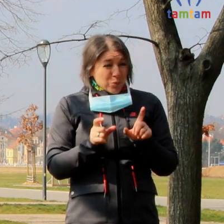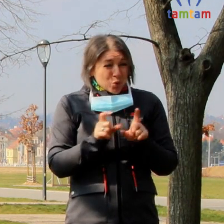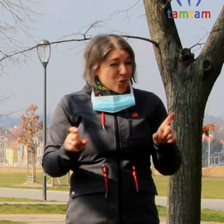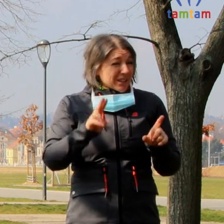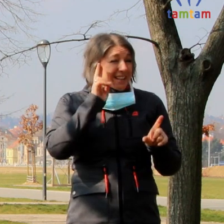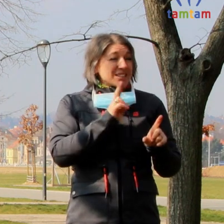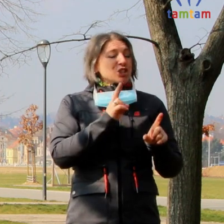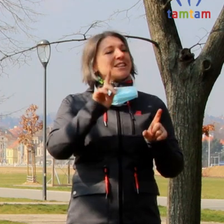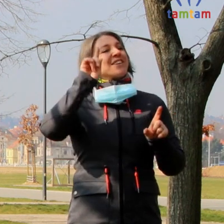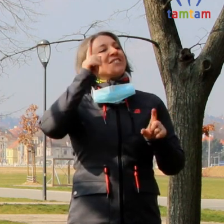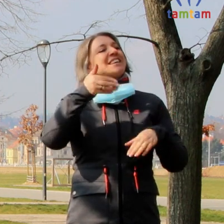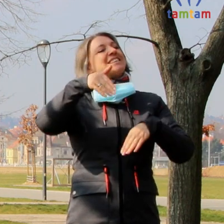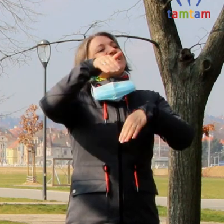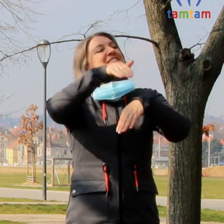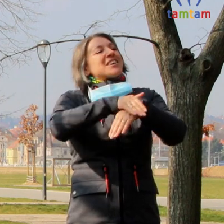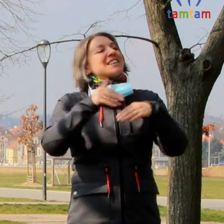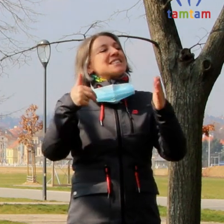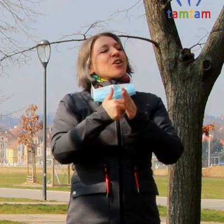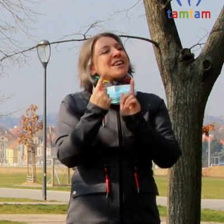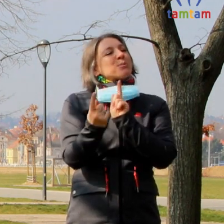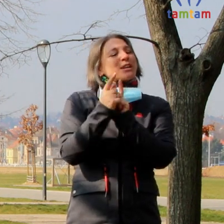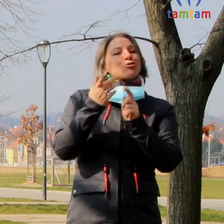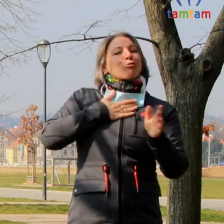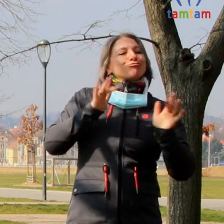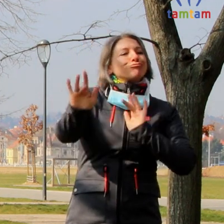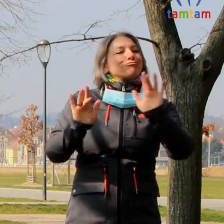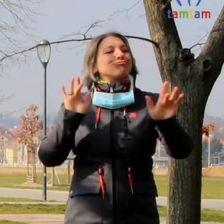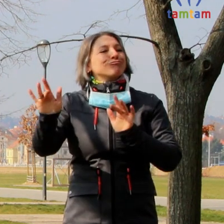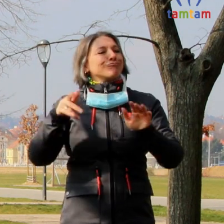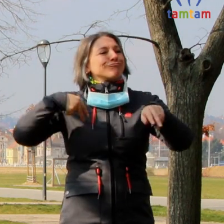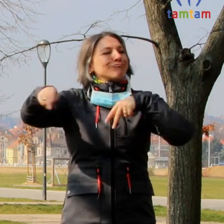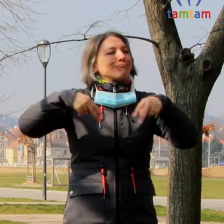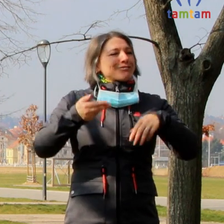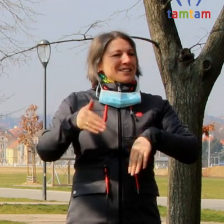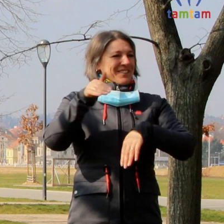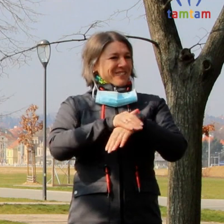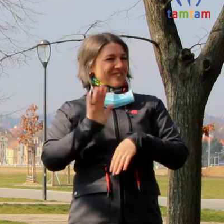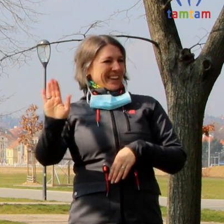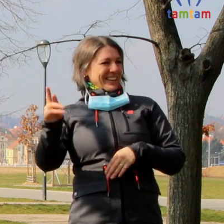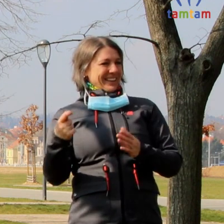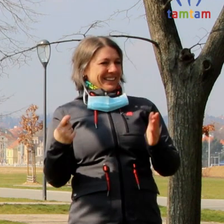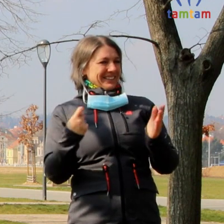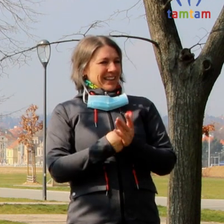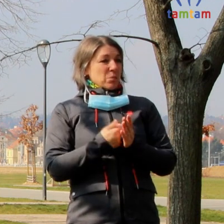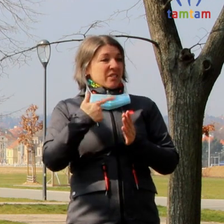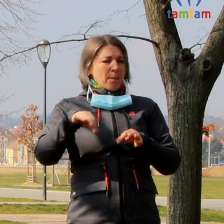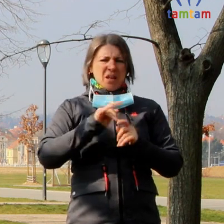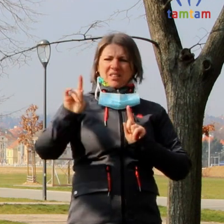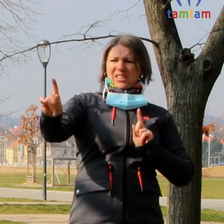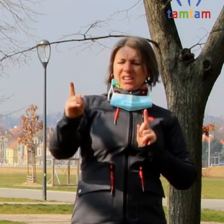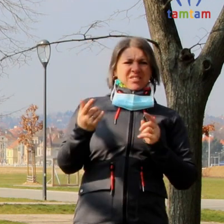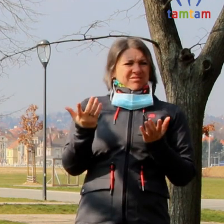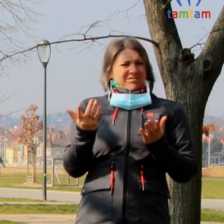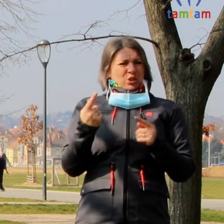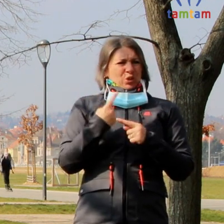lidí se používajících znakový jazyk, protože většinou komunikují blíž k sobě než na ty dva metry. Ale